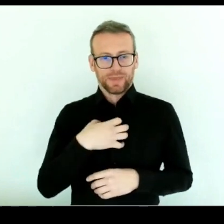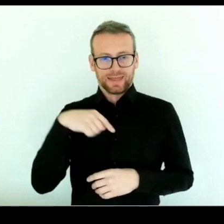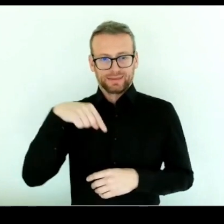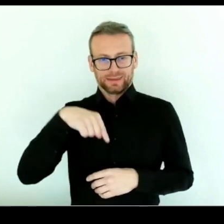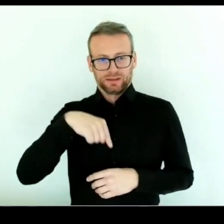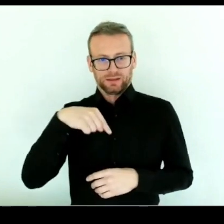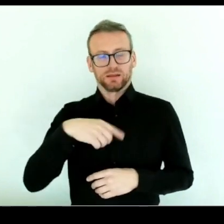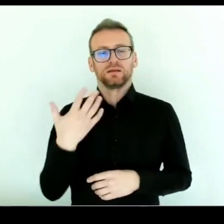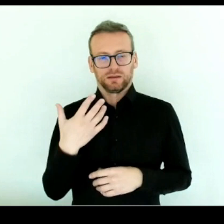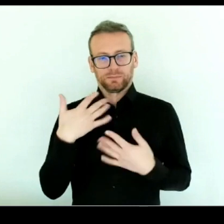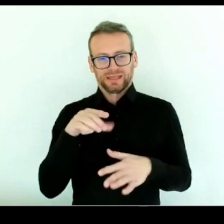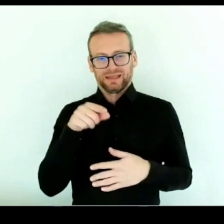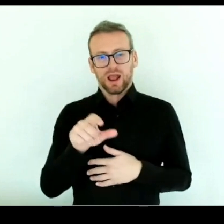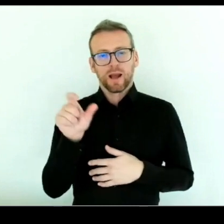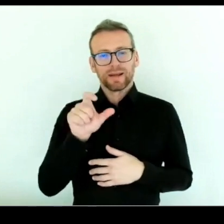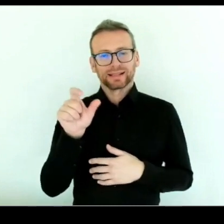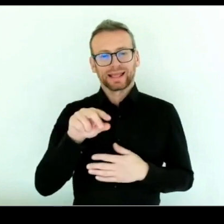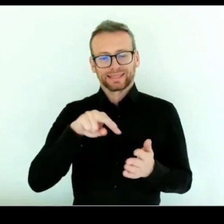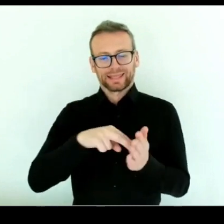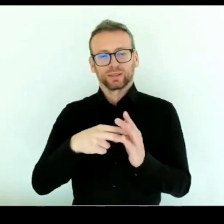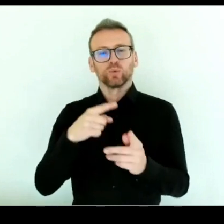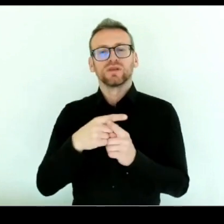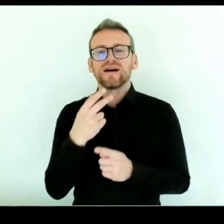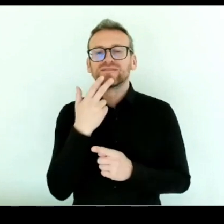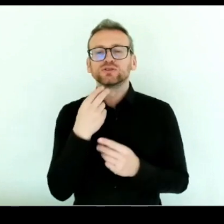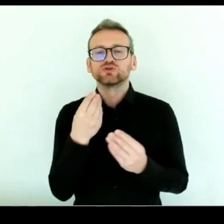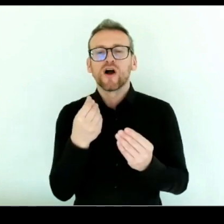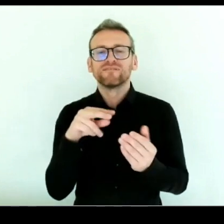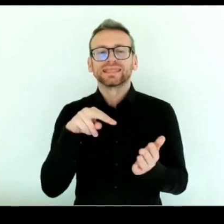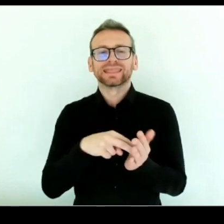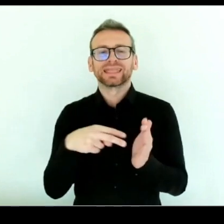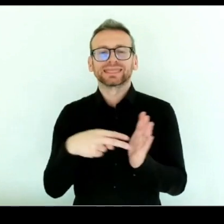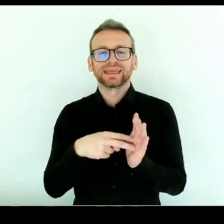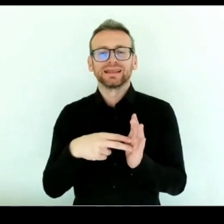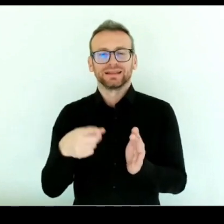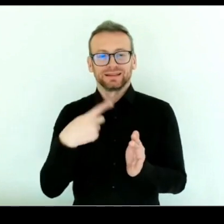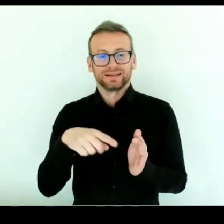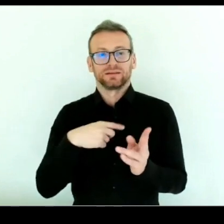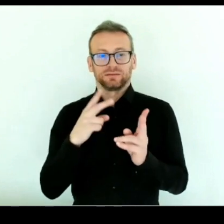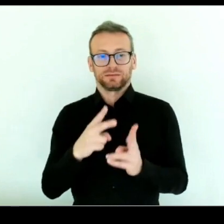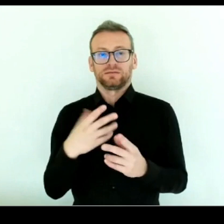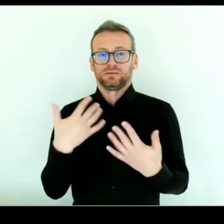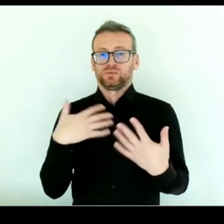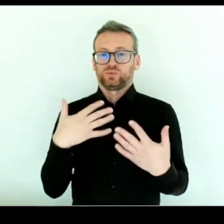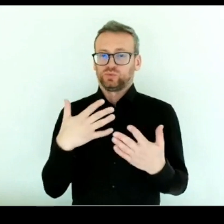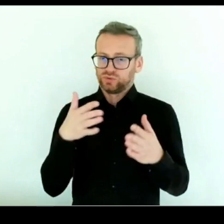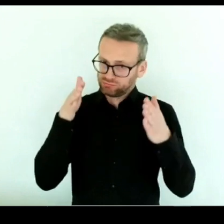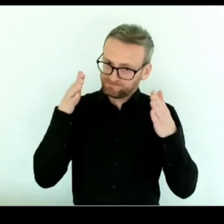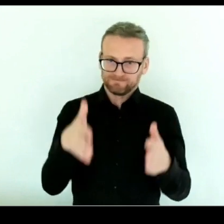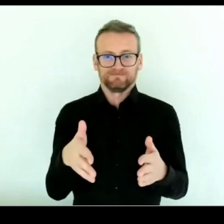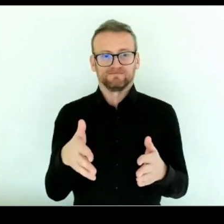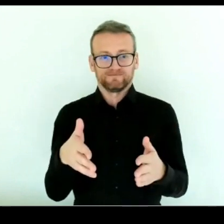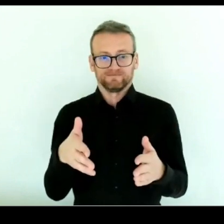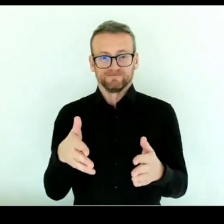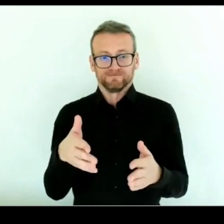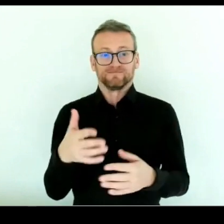ungefähr 50-50 für Batterie und Wasserstoff, um eine Reihe von Projekten, Großprojekten,